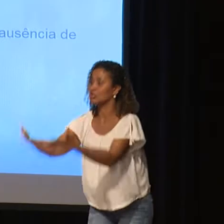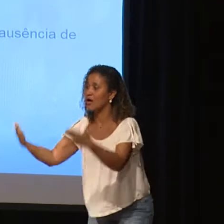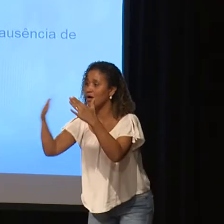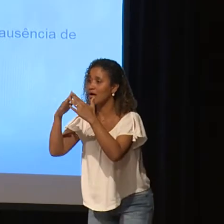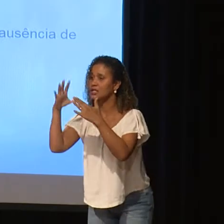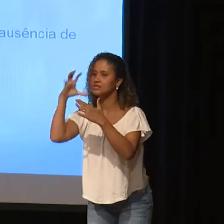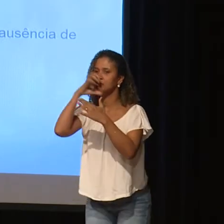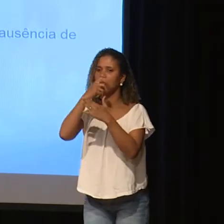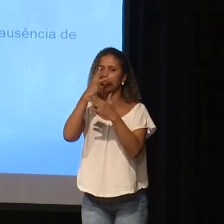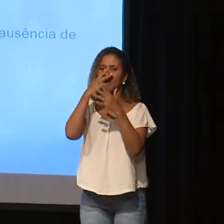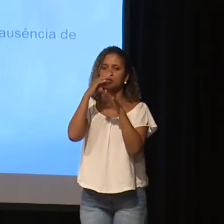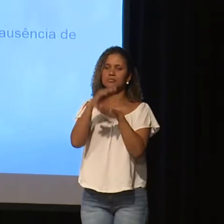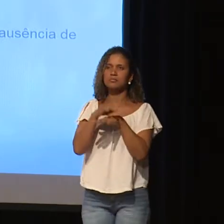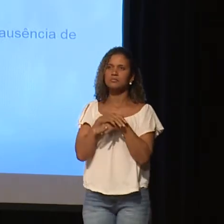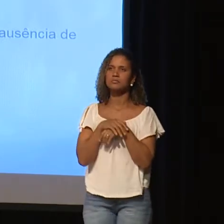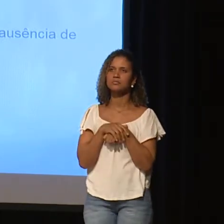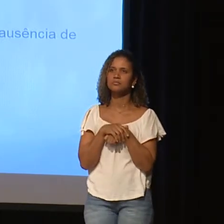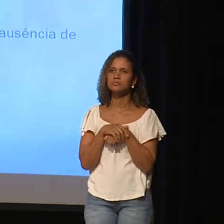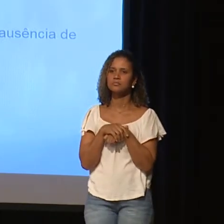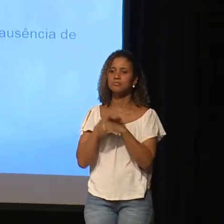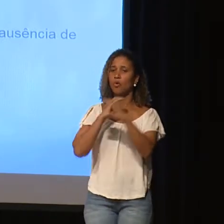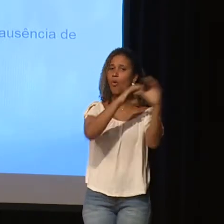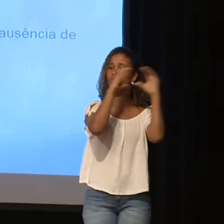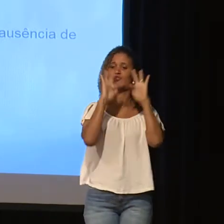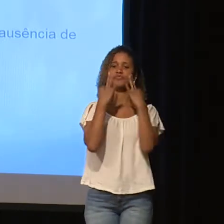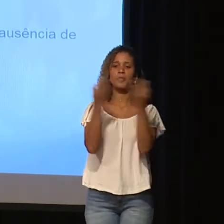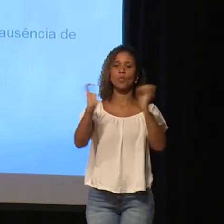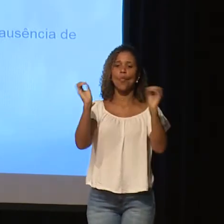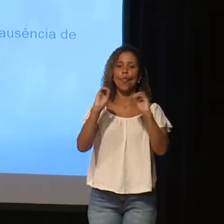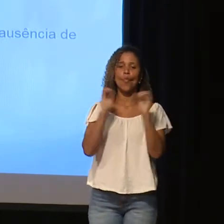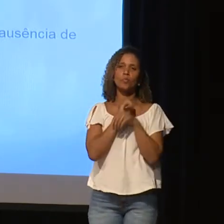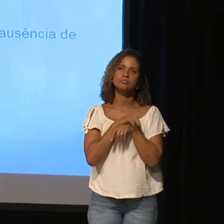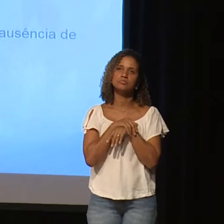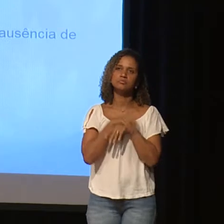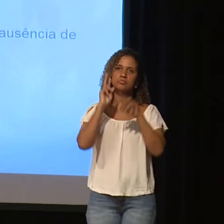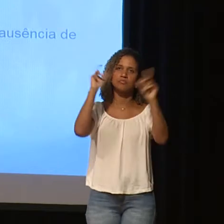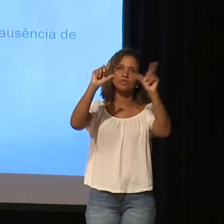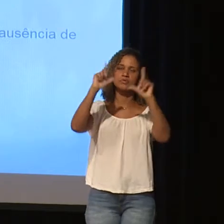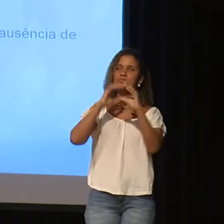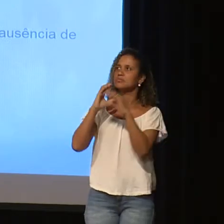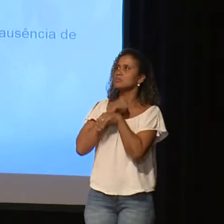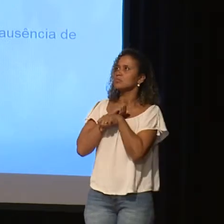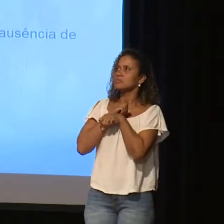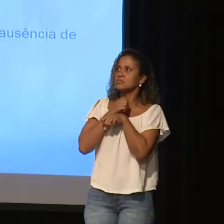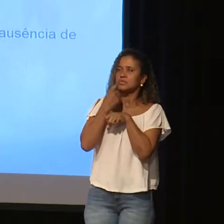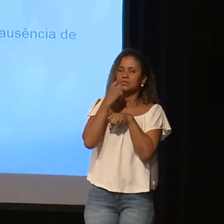a comunicação. Porque sábado e domingo, para mim, era o local de relaxamento. Assistia